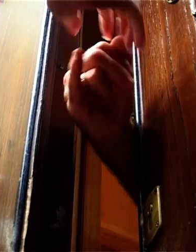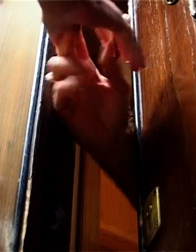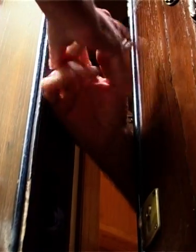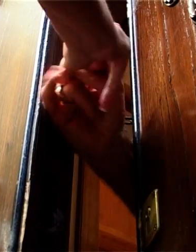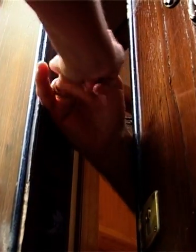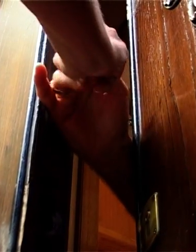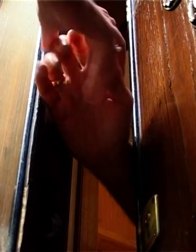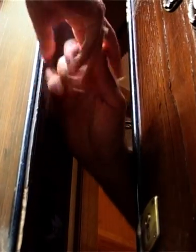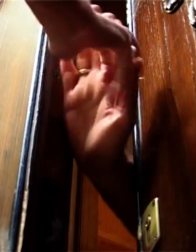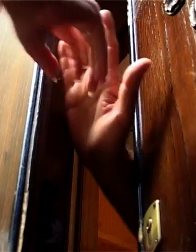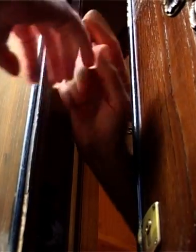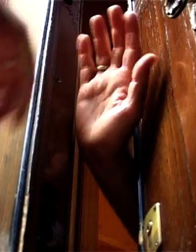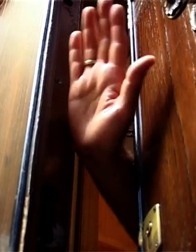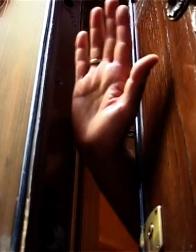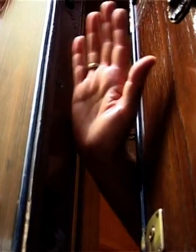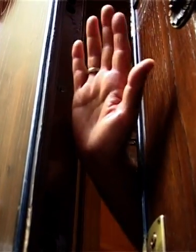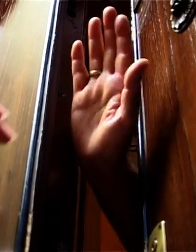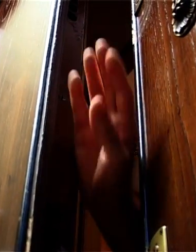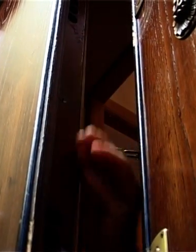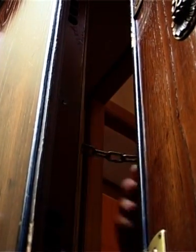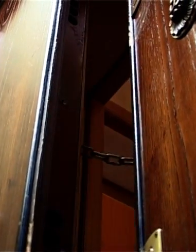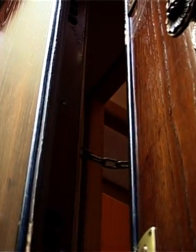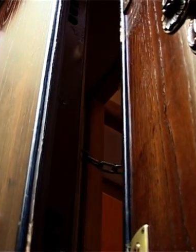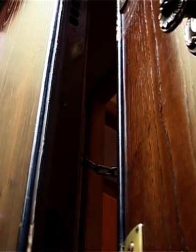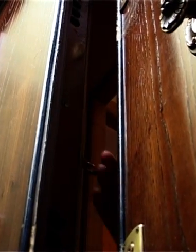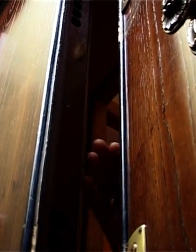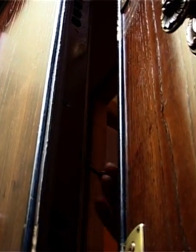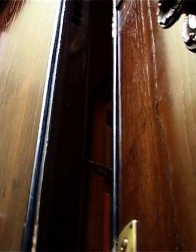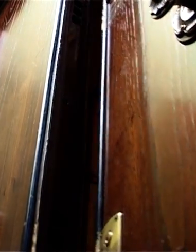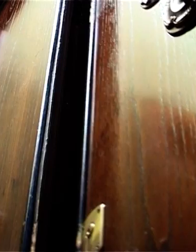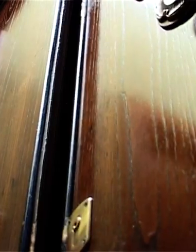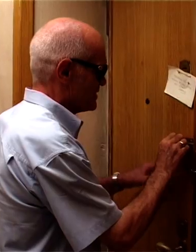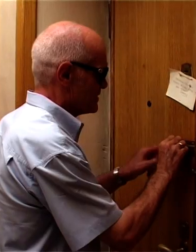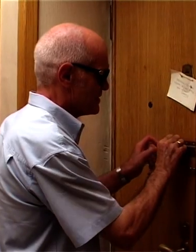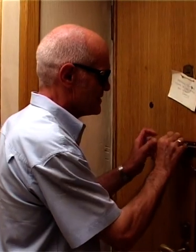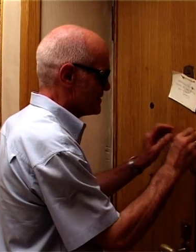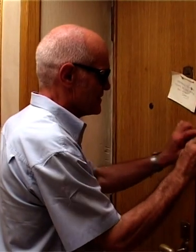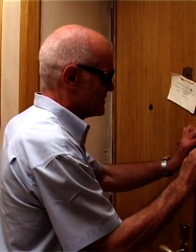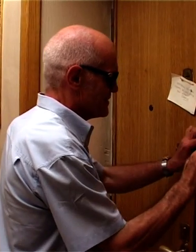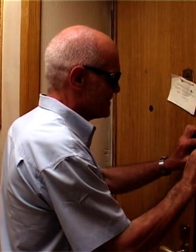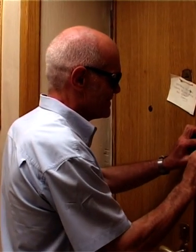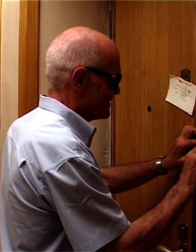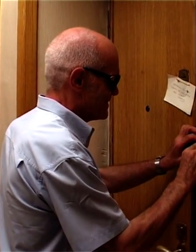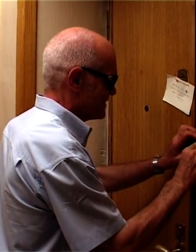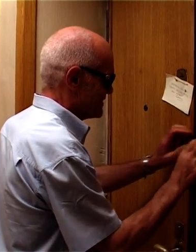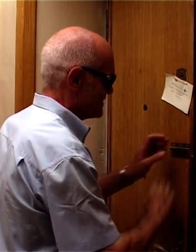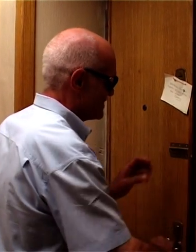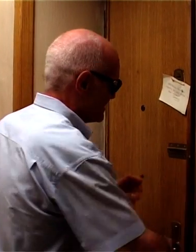entra. Amerigo e Francesco hanno riadattato le proprie abilità per mantenere indipendenza e mobilità